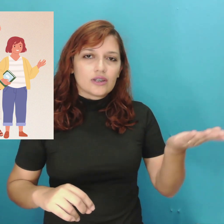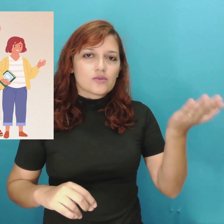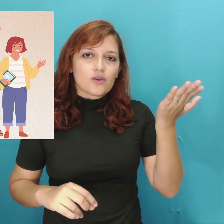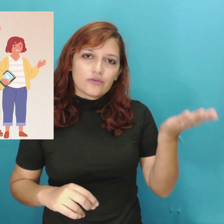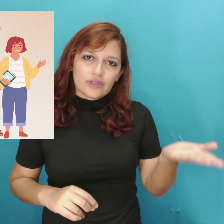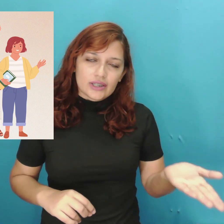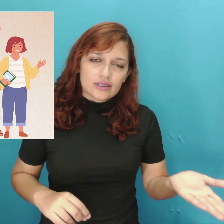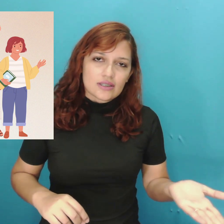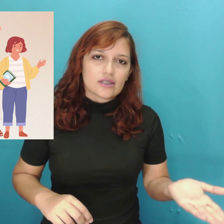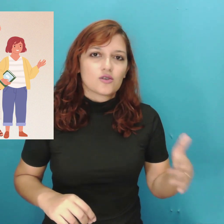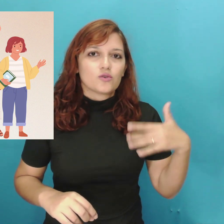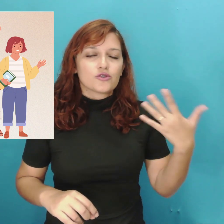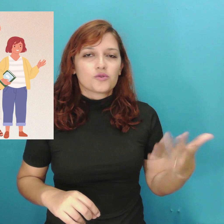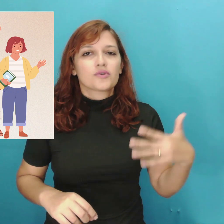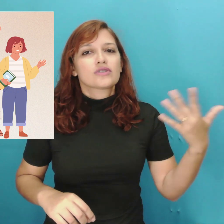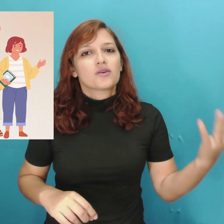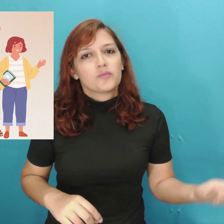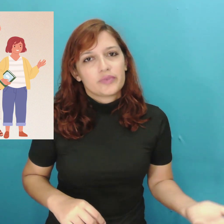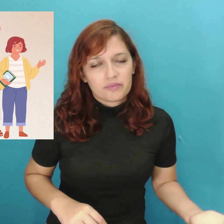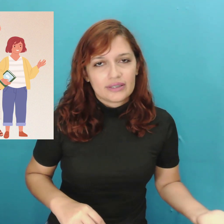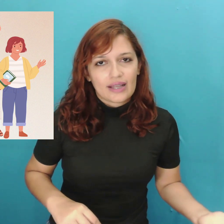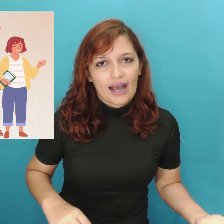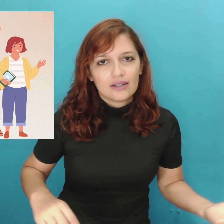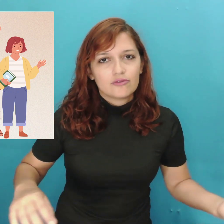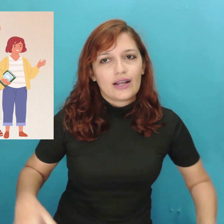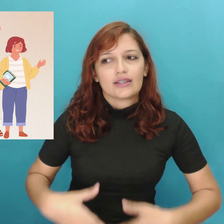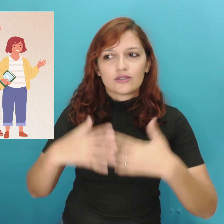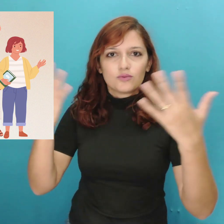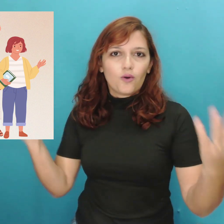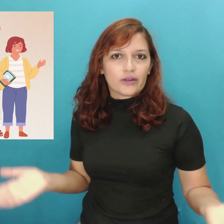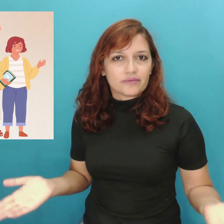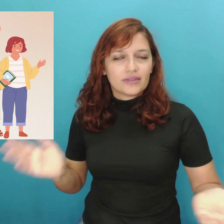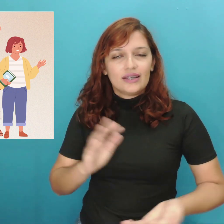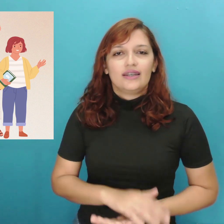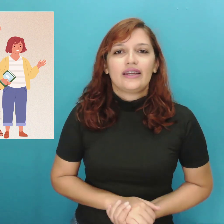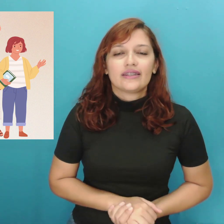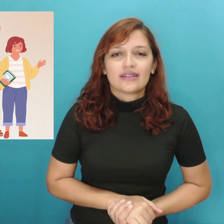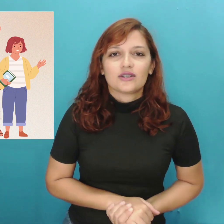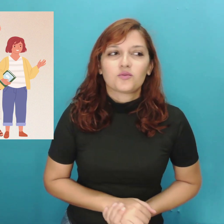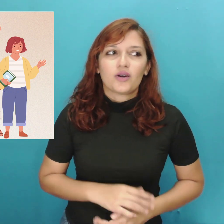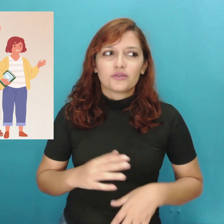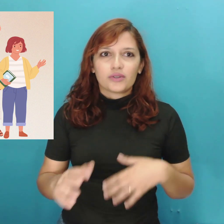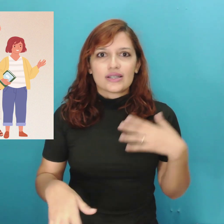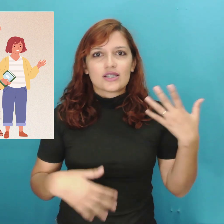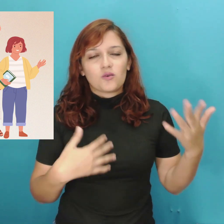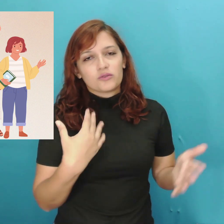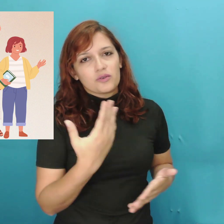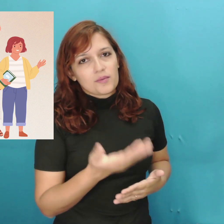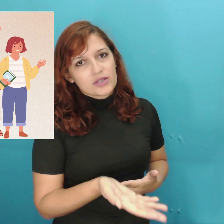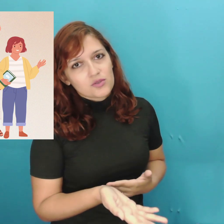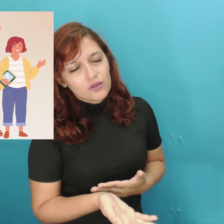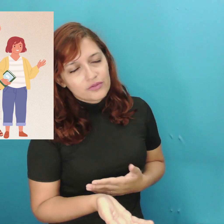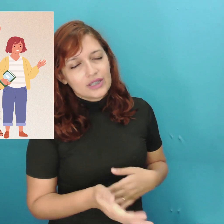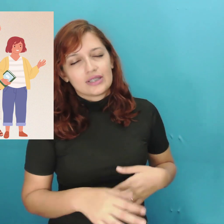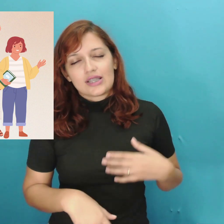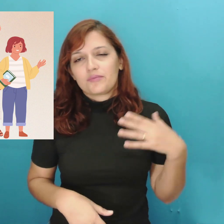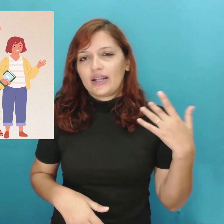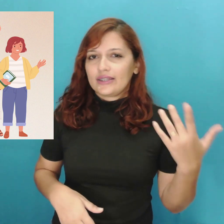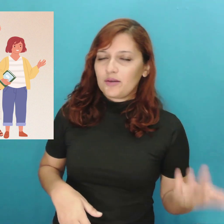os ouvintes costumam se cumprimentar falando oi. Então, quando eles encontram a pessoa ouvinte, sabe que ela está